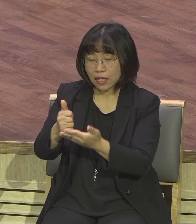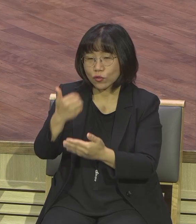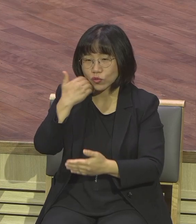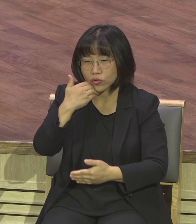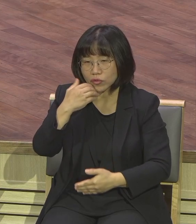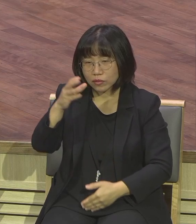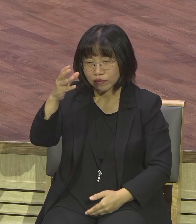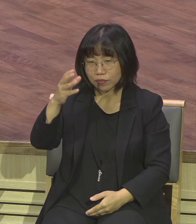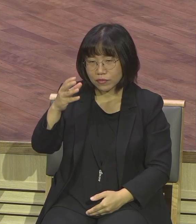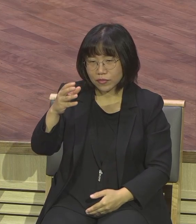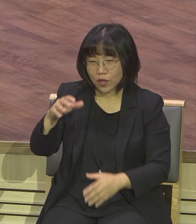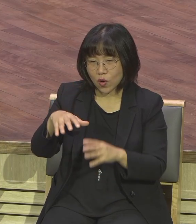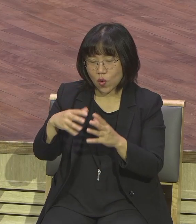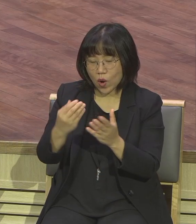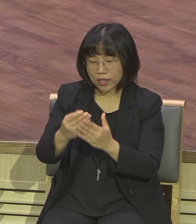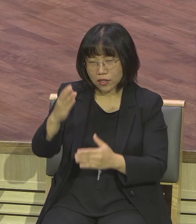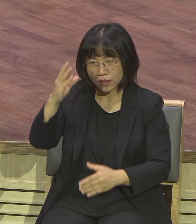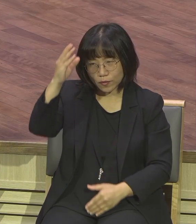유대인 뚜껑 있잖아요.